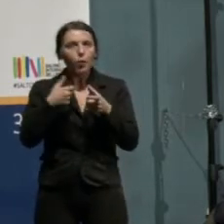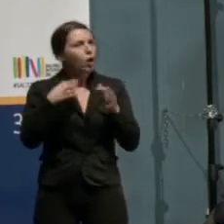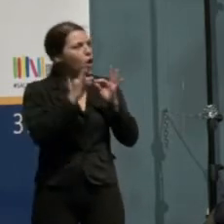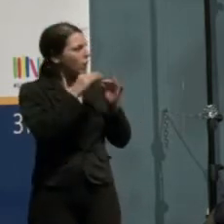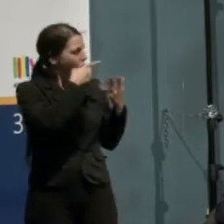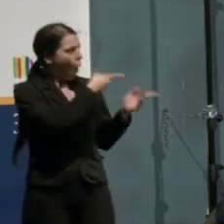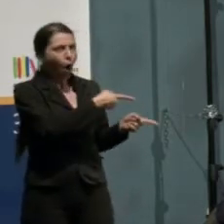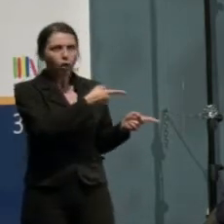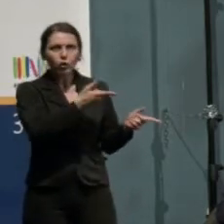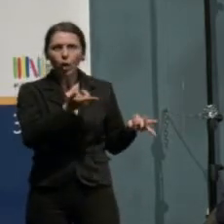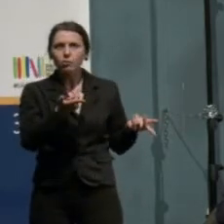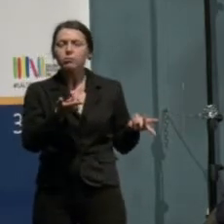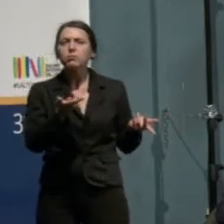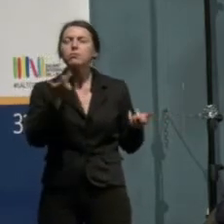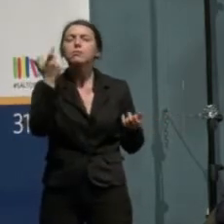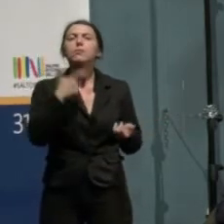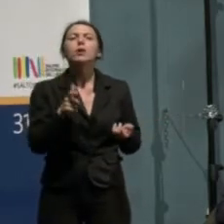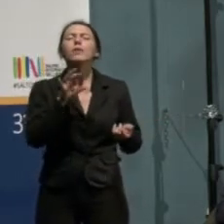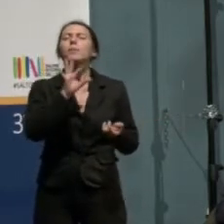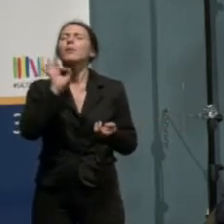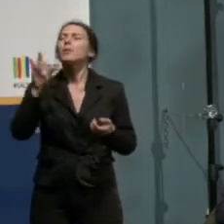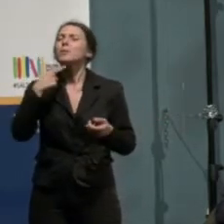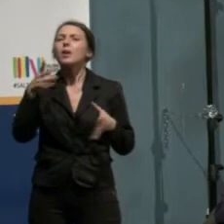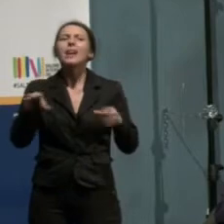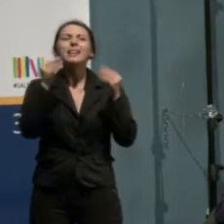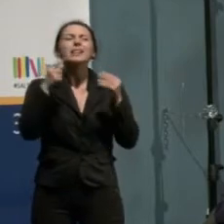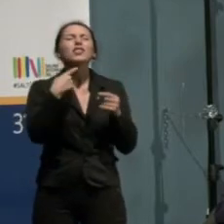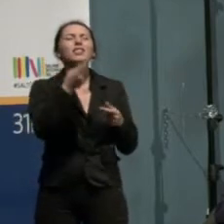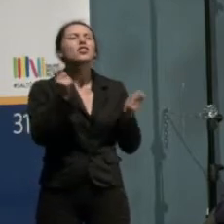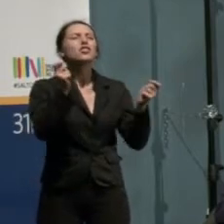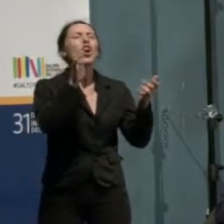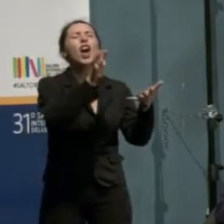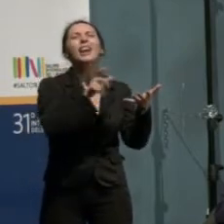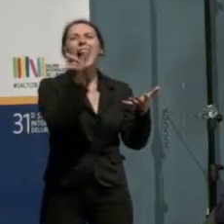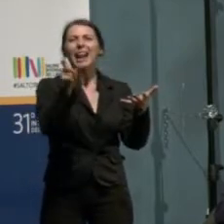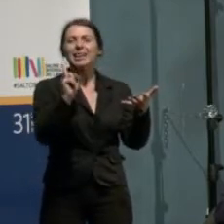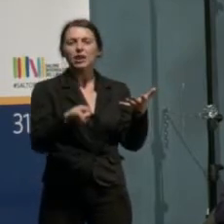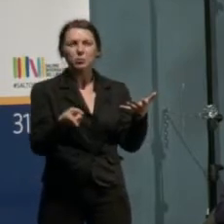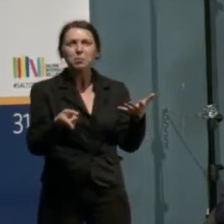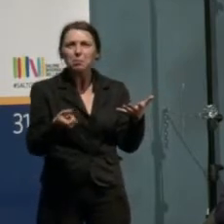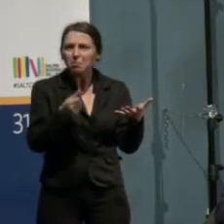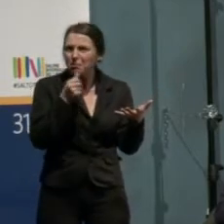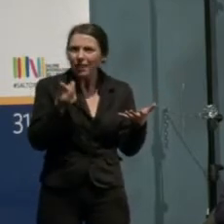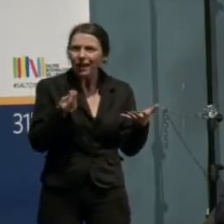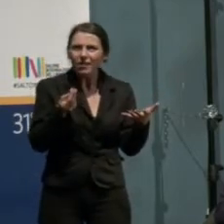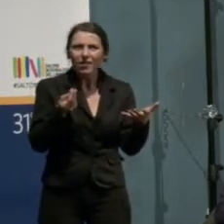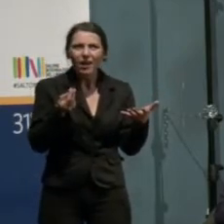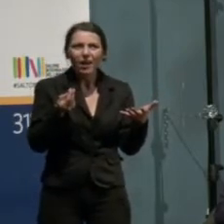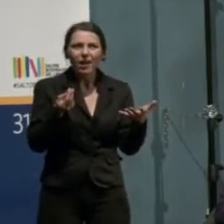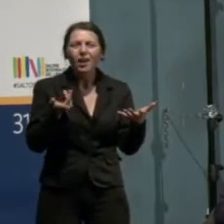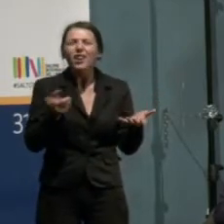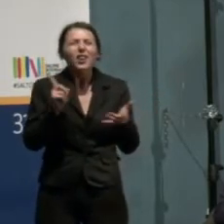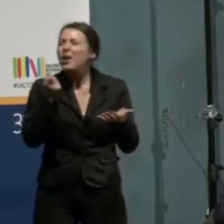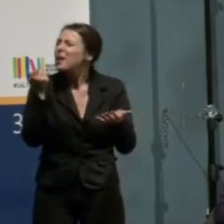con te giuliano qualcuno all'inizio ha detto giulia era un giornalista ma che bisogno c'è la cosa fondamentale che una via voglia